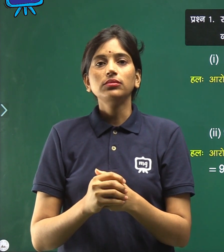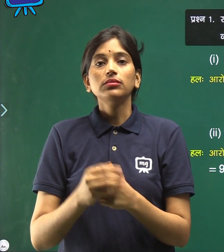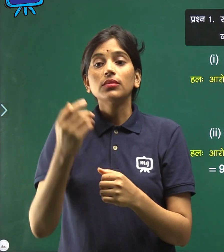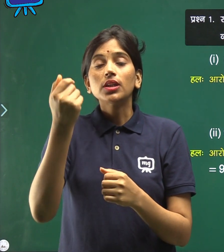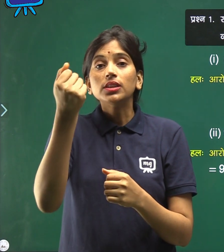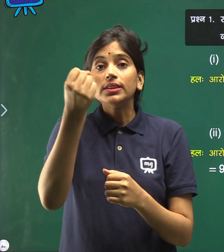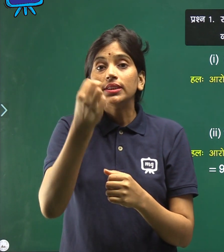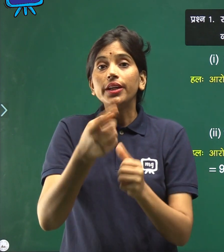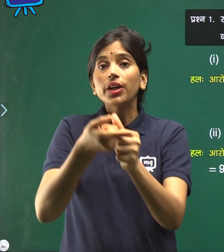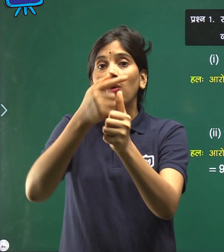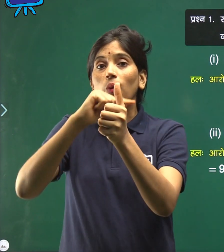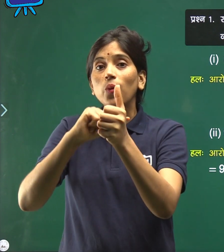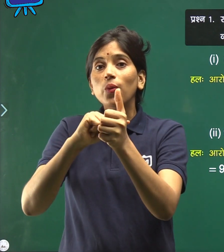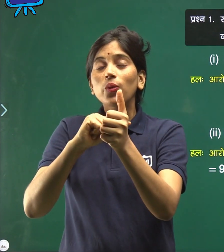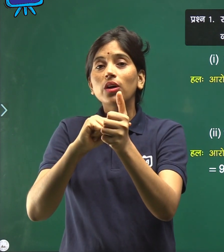संख्याओं को